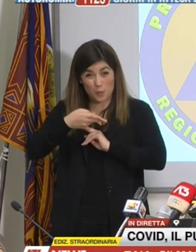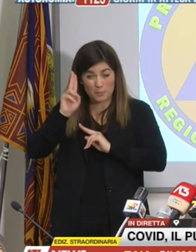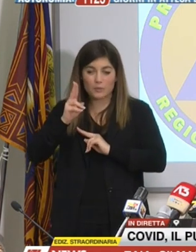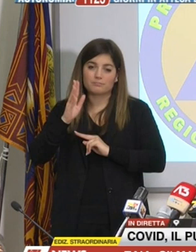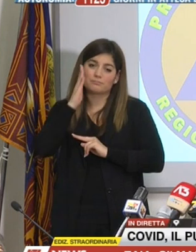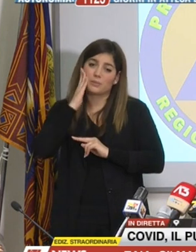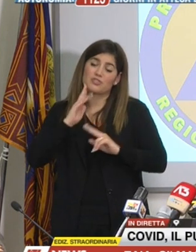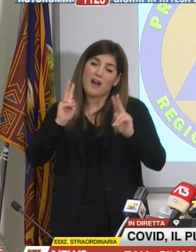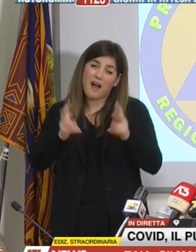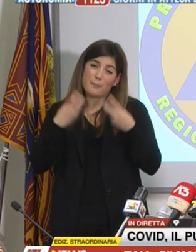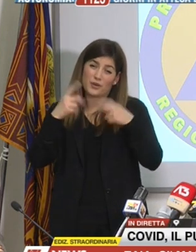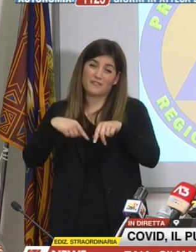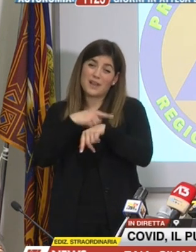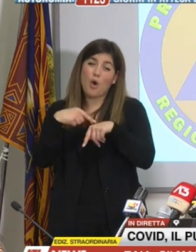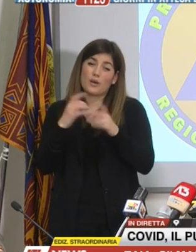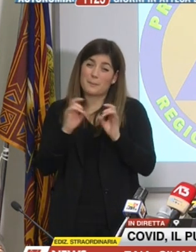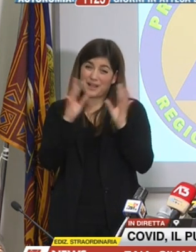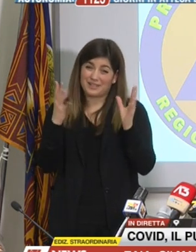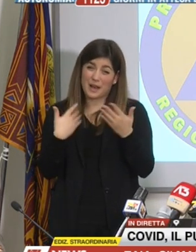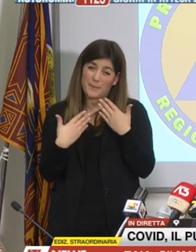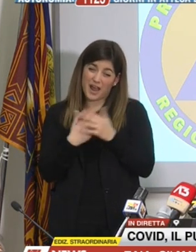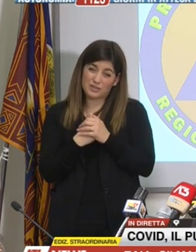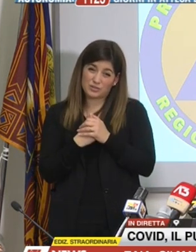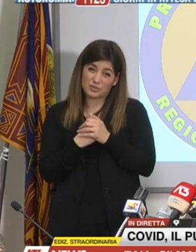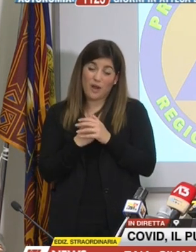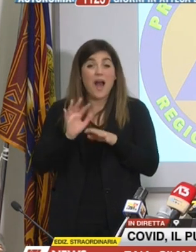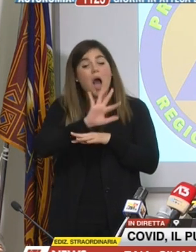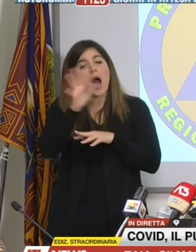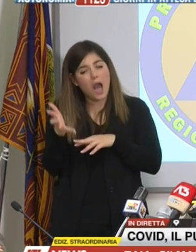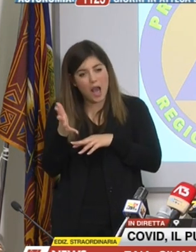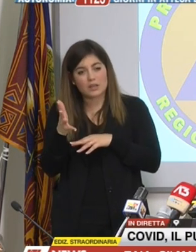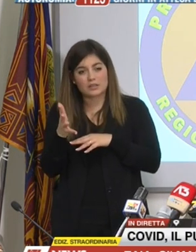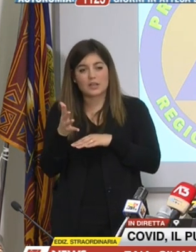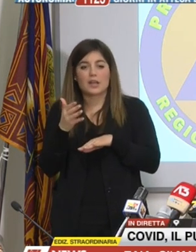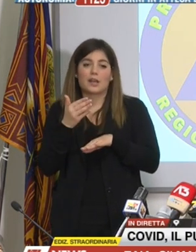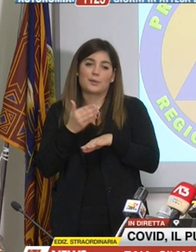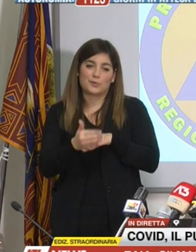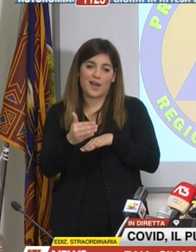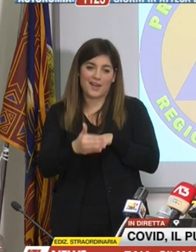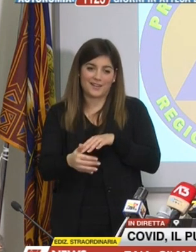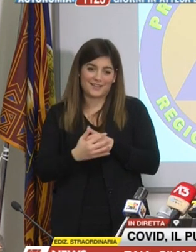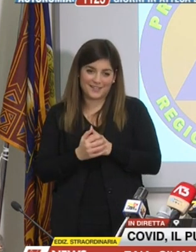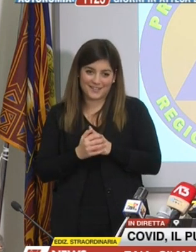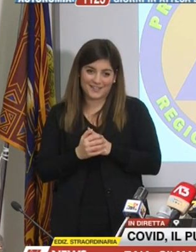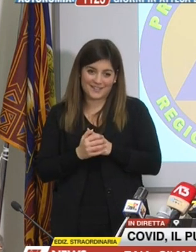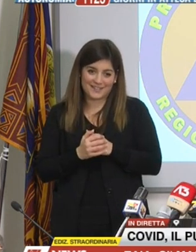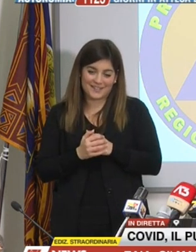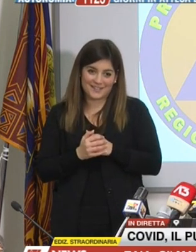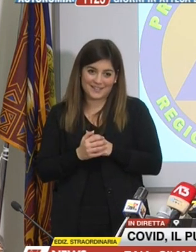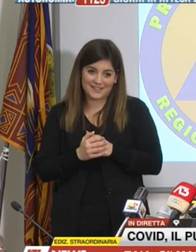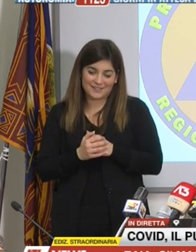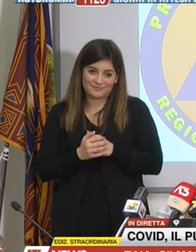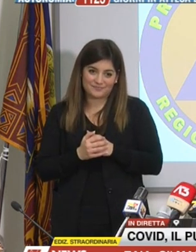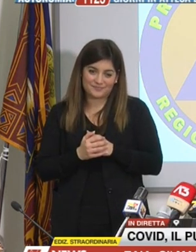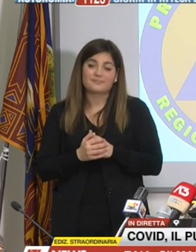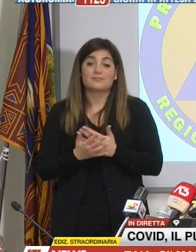approfittate le prime ore del mattino, quindi, e agli under altri... 65 andate dopo le prime ore del mattino. Quindi gli altri settori tipo auto si